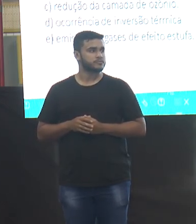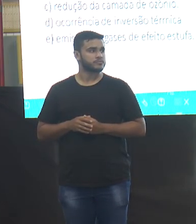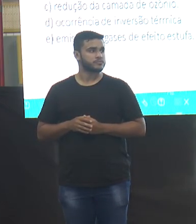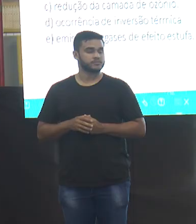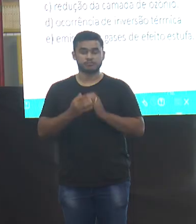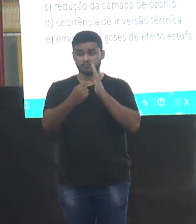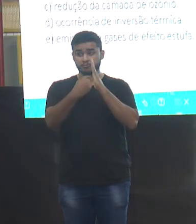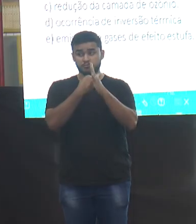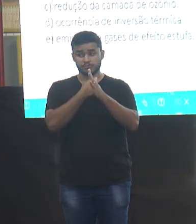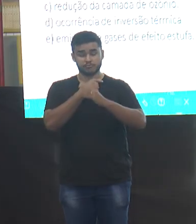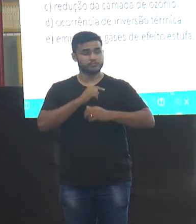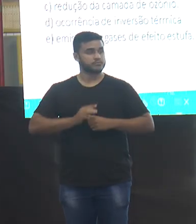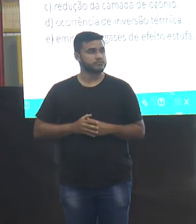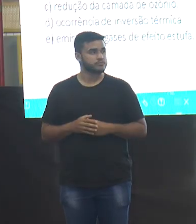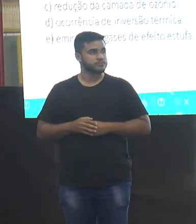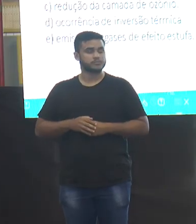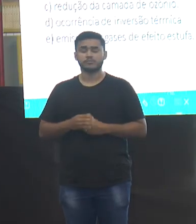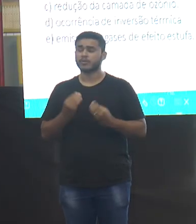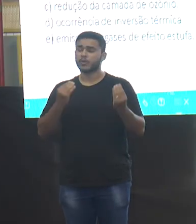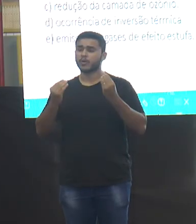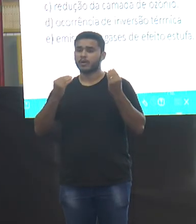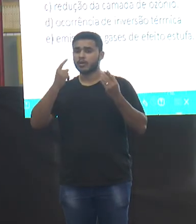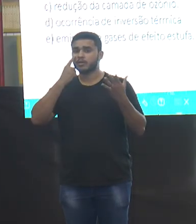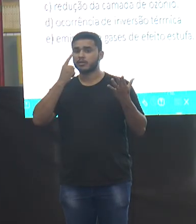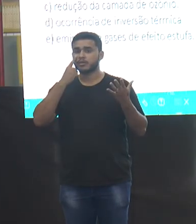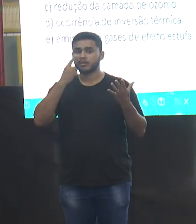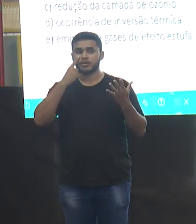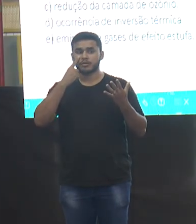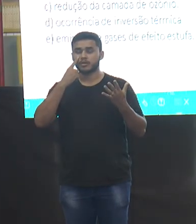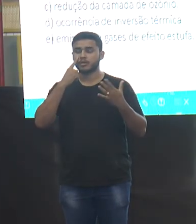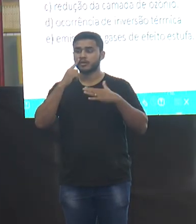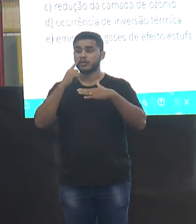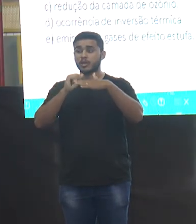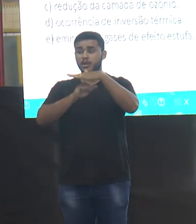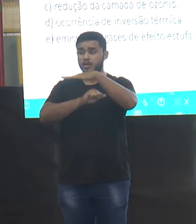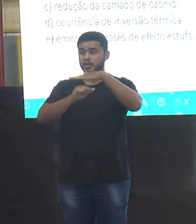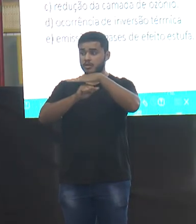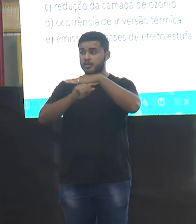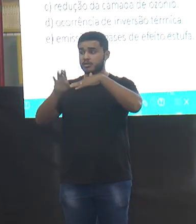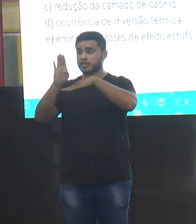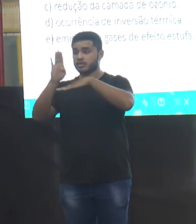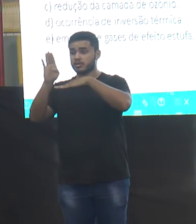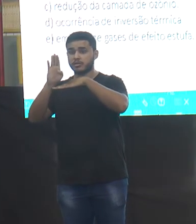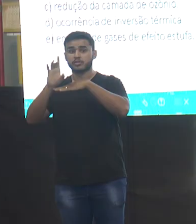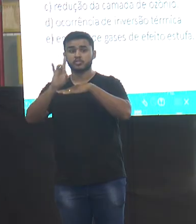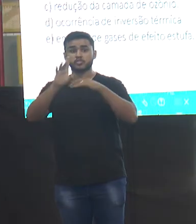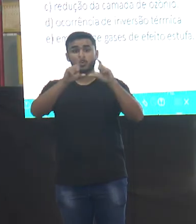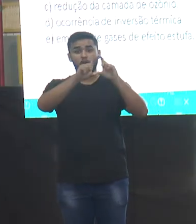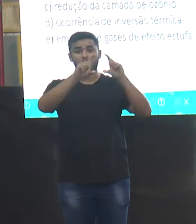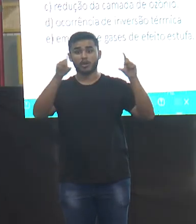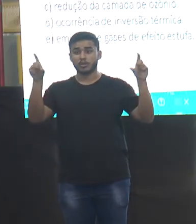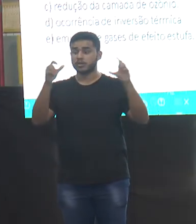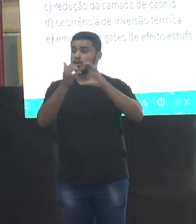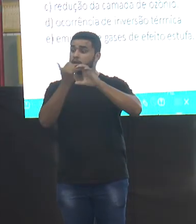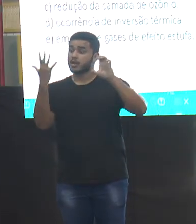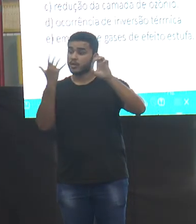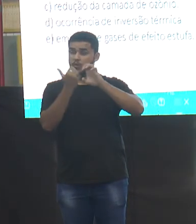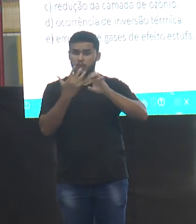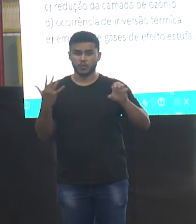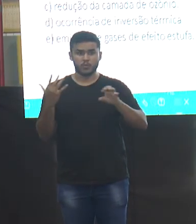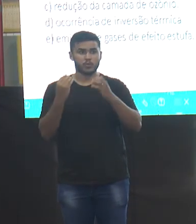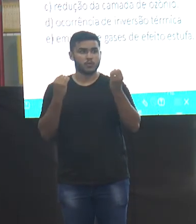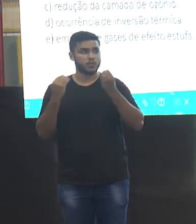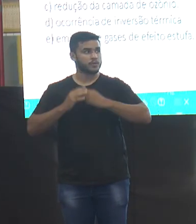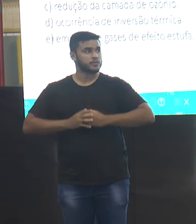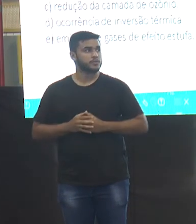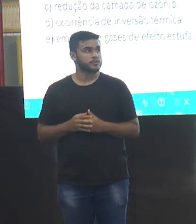Essa é boa. Como identificar o ácido e uma base forte pela fórmula? Gente, ácido, você